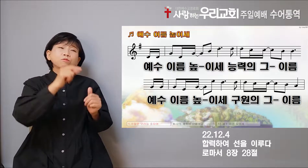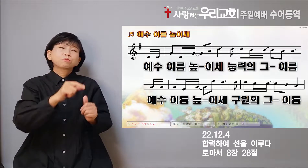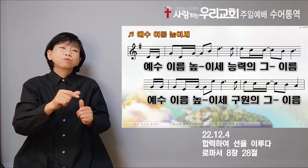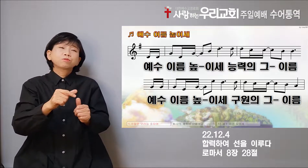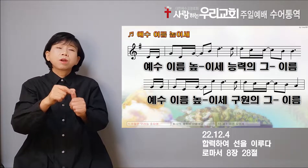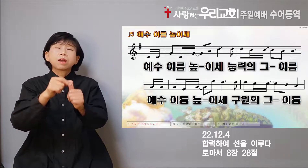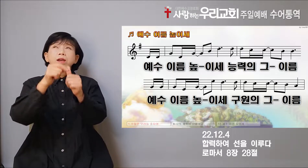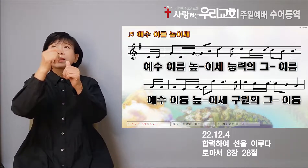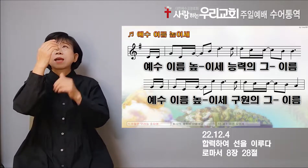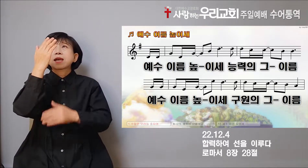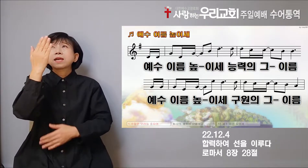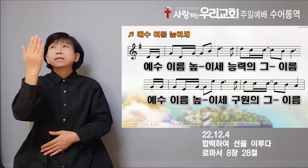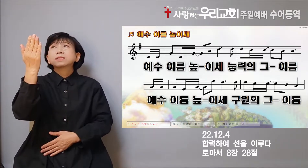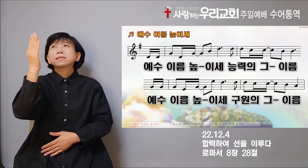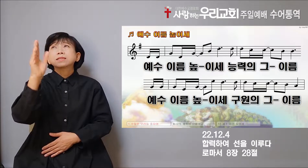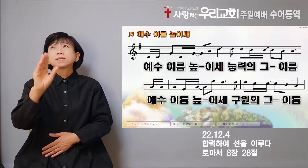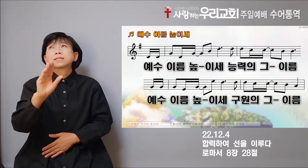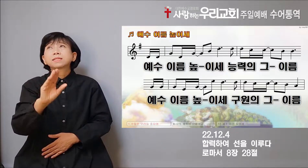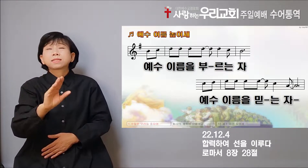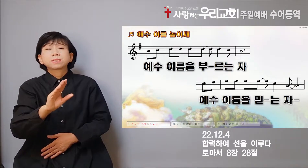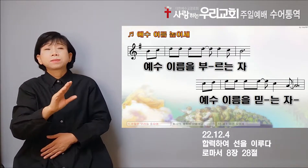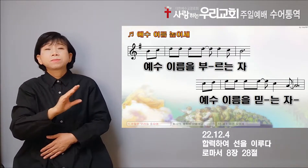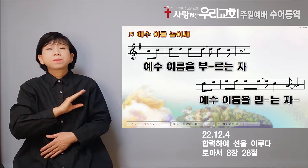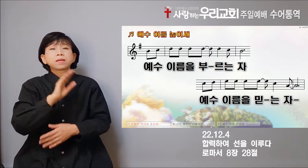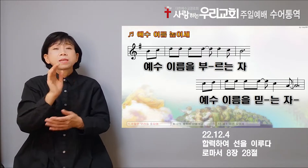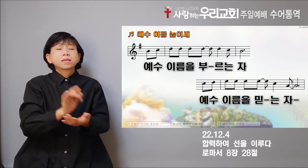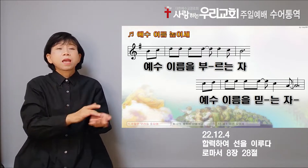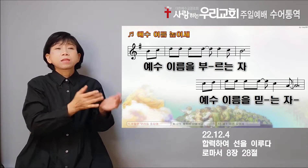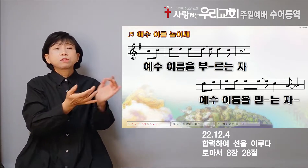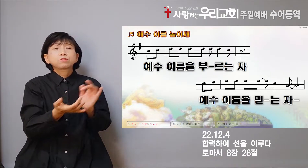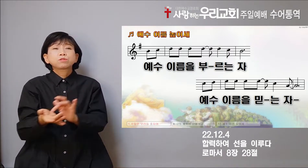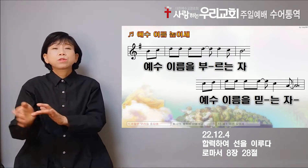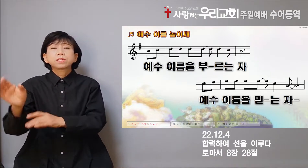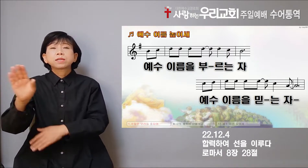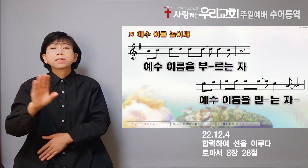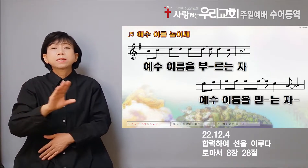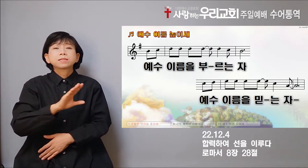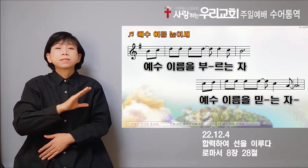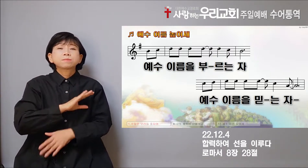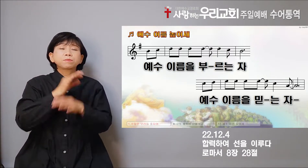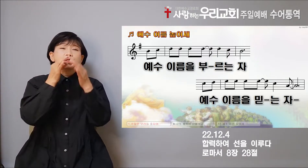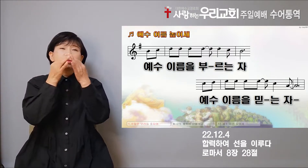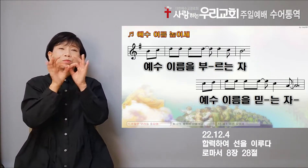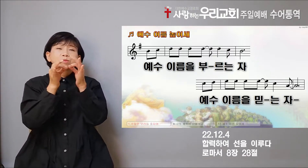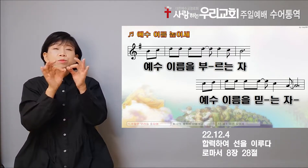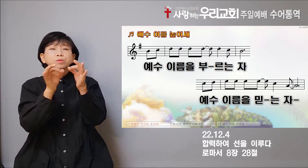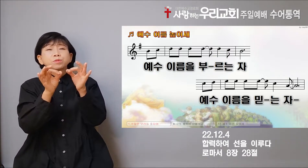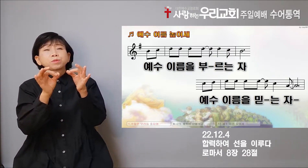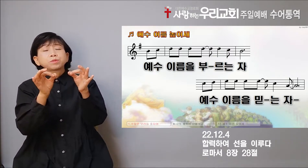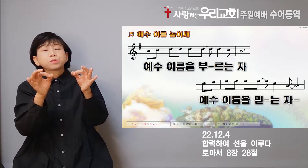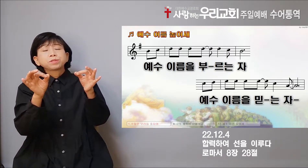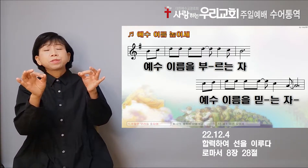높이세 구원의 그 이름 예수 이름을